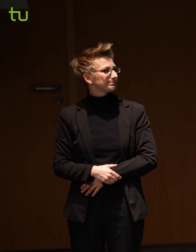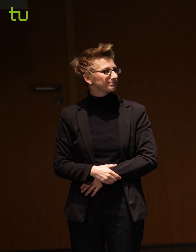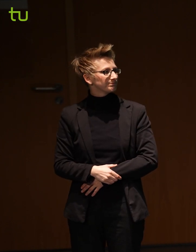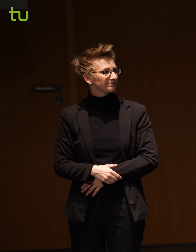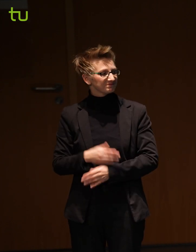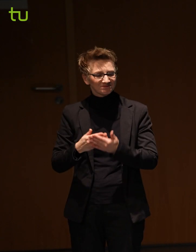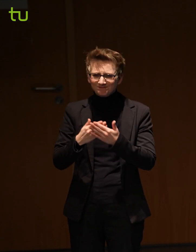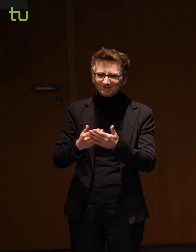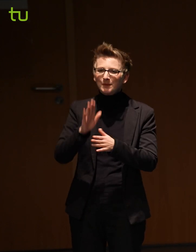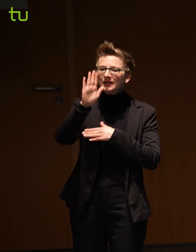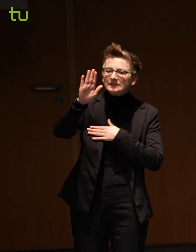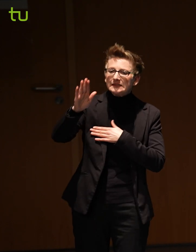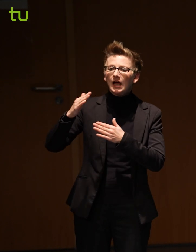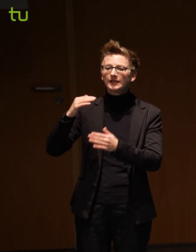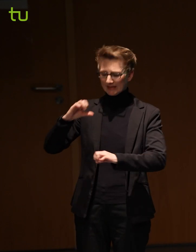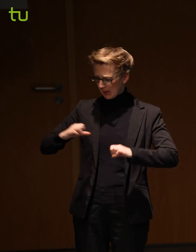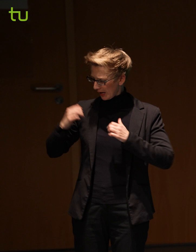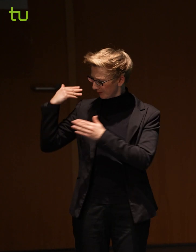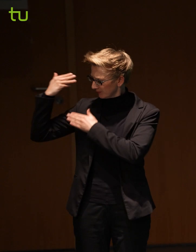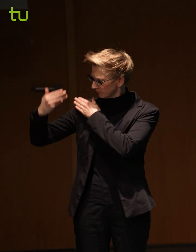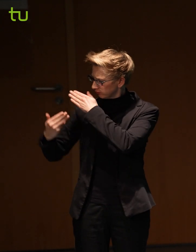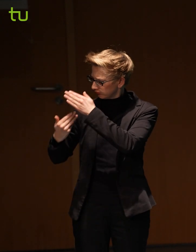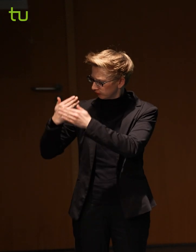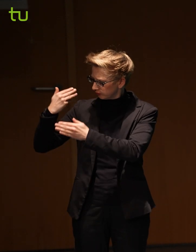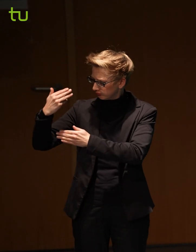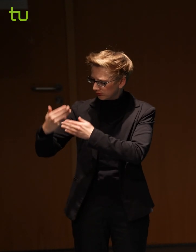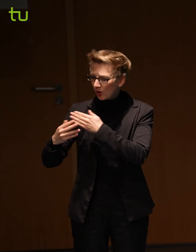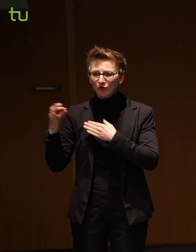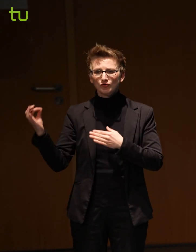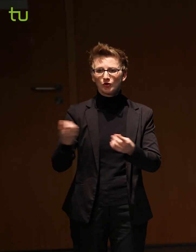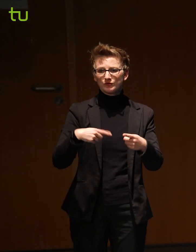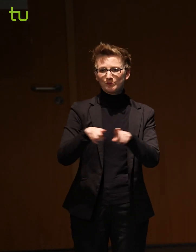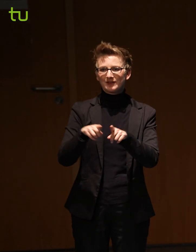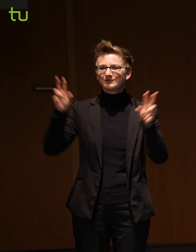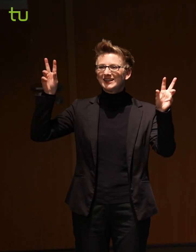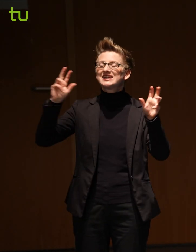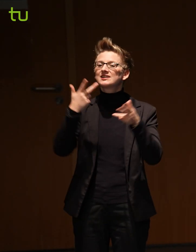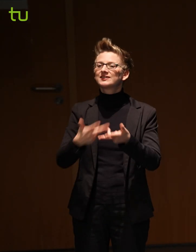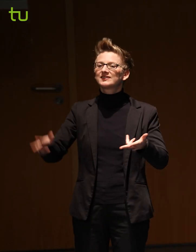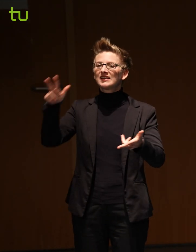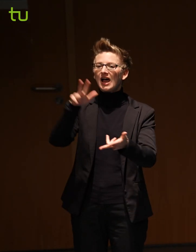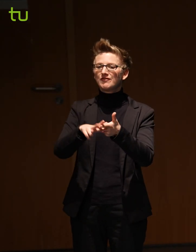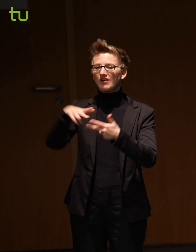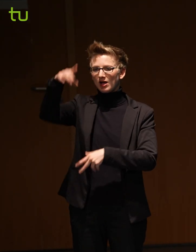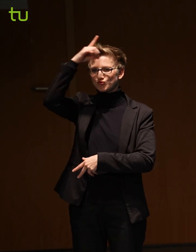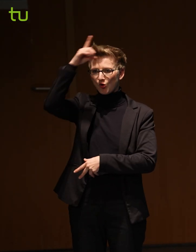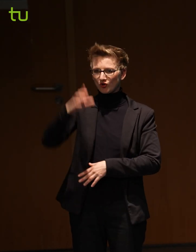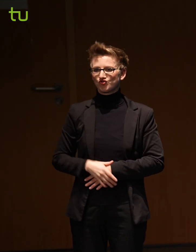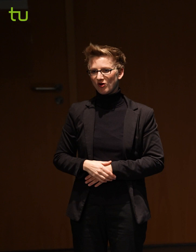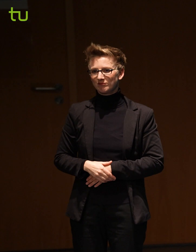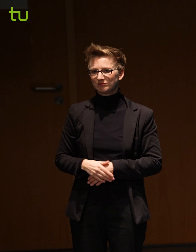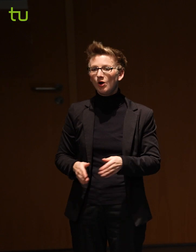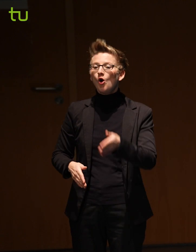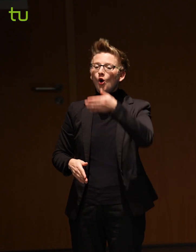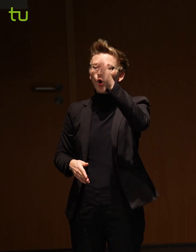richtig zu unserem Band. Mit ihm haben wir zunächst einen dreifachen Deutschen, den des sogenannten Deutschen Ostens. Er wurde in Tilsit